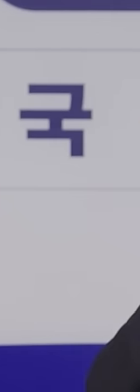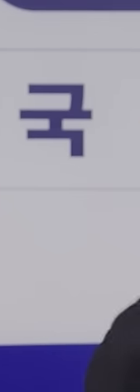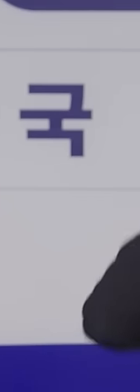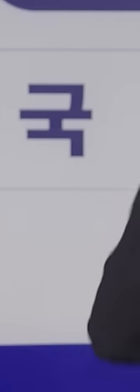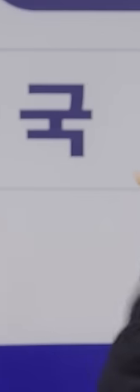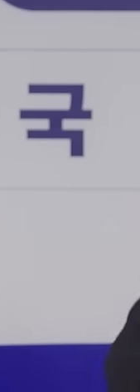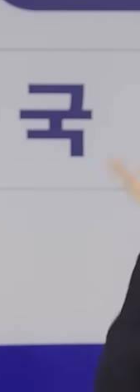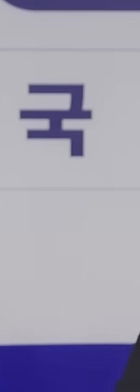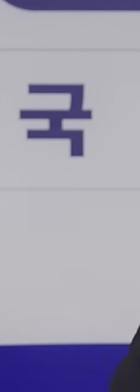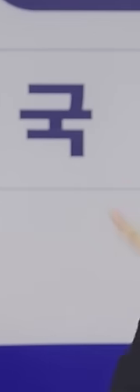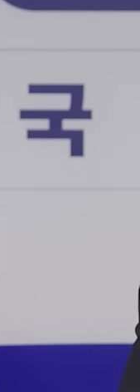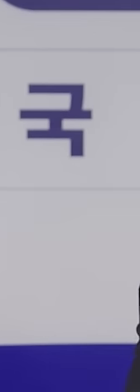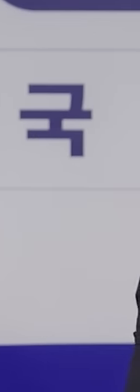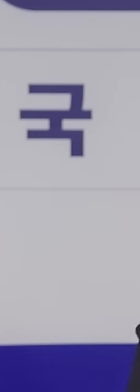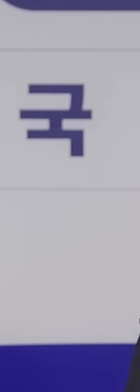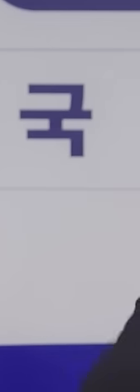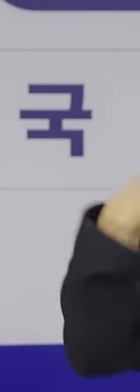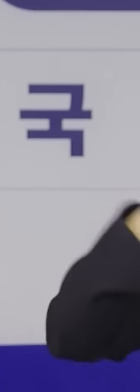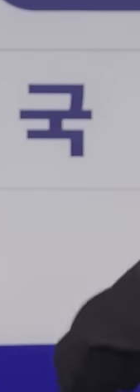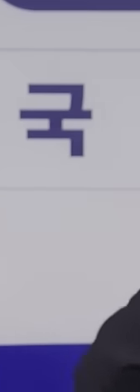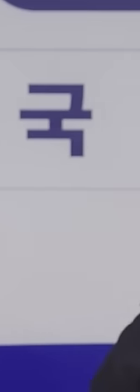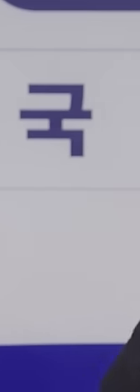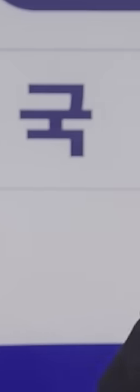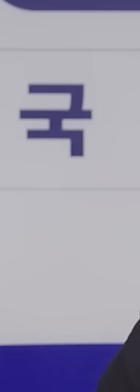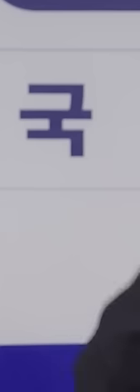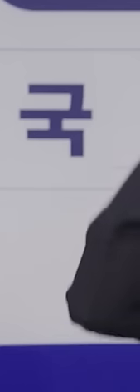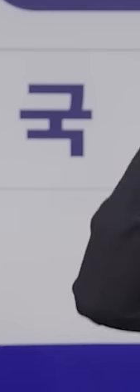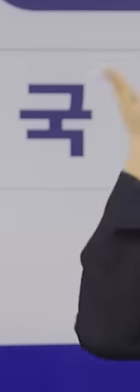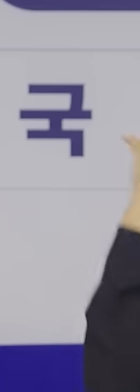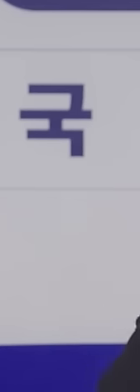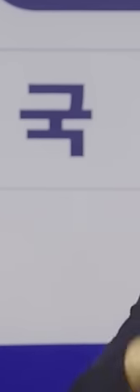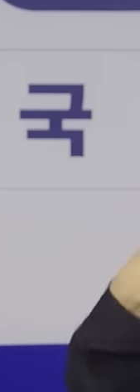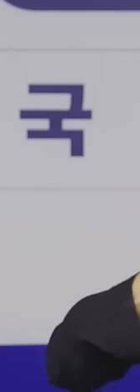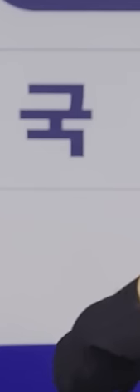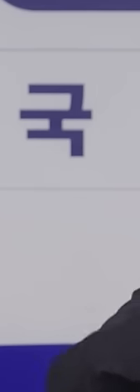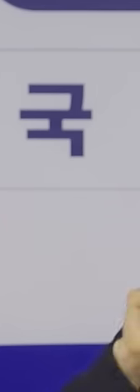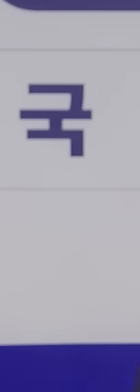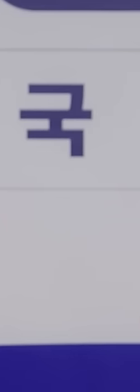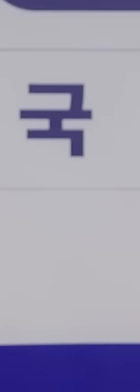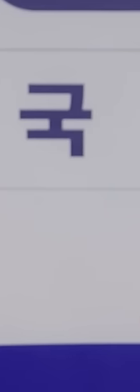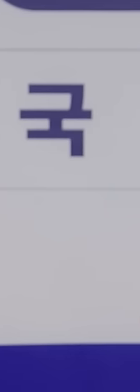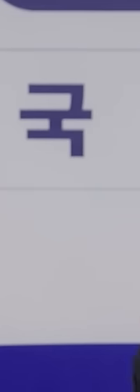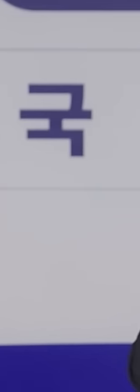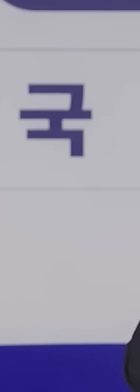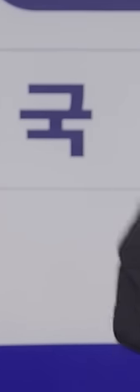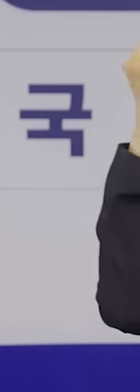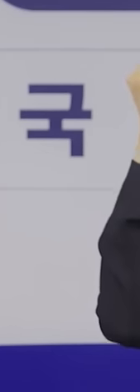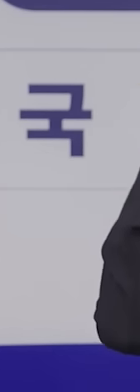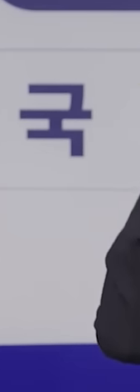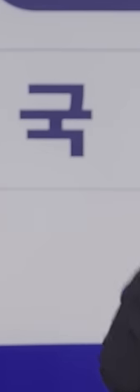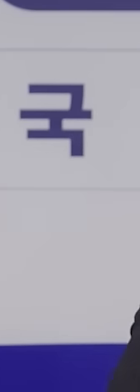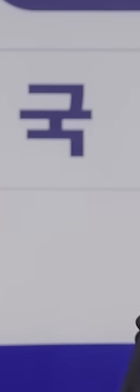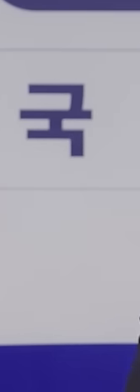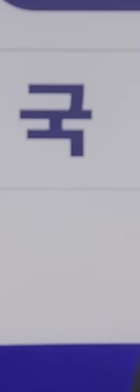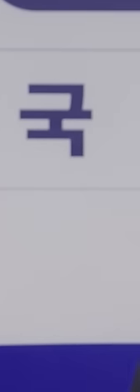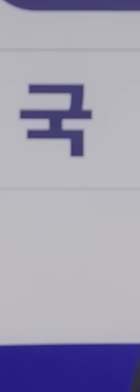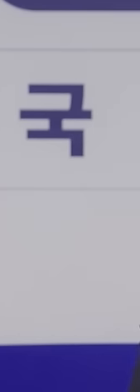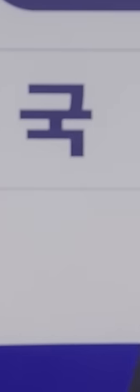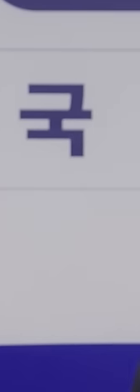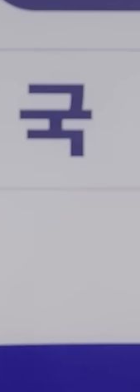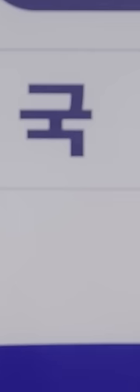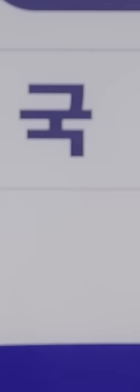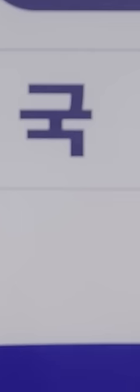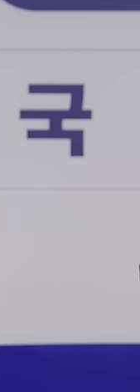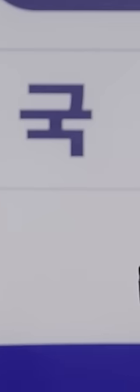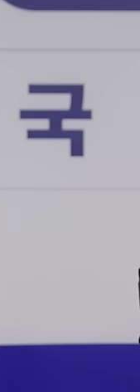똑같이 모두에게 가르치고 있습니다. 이제 창의적으로 사고하고 질문하는